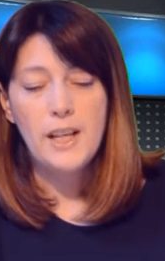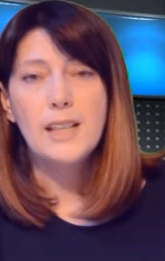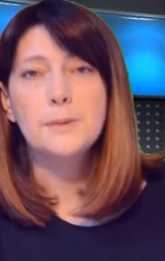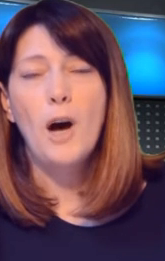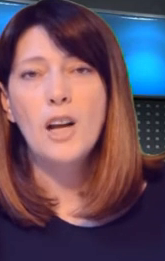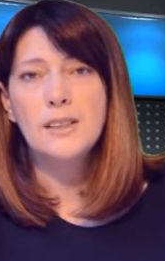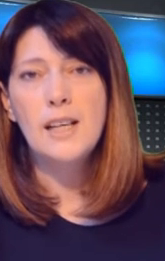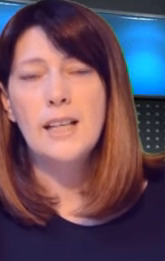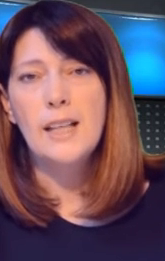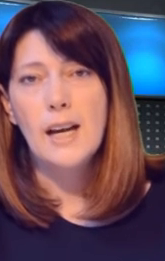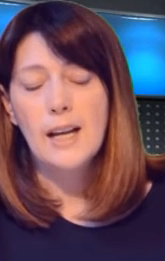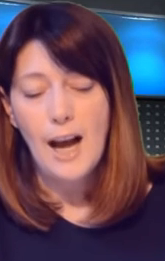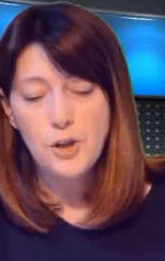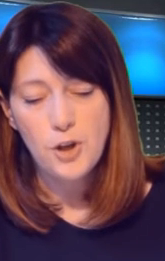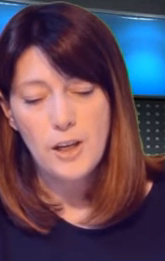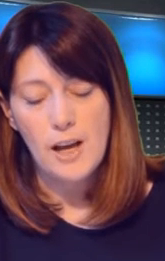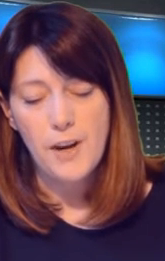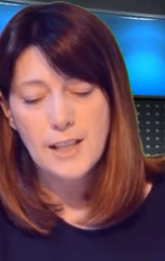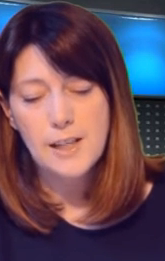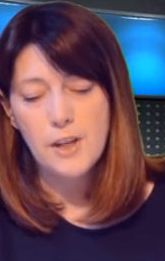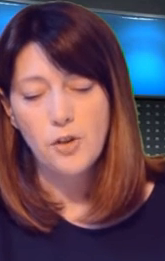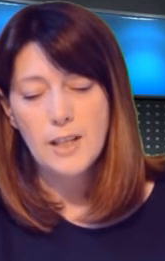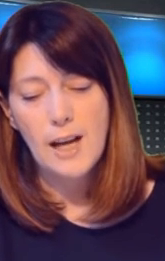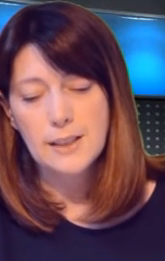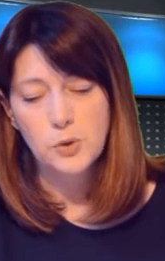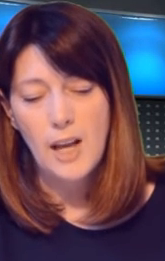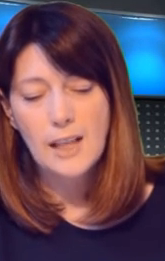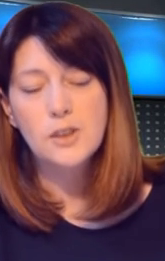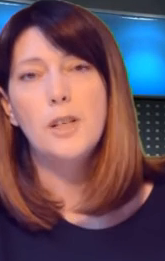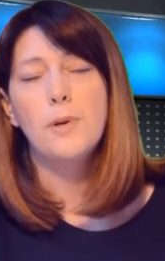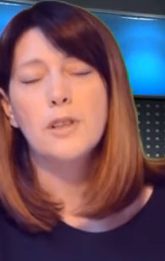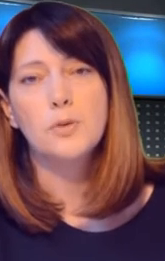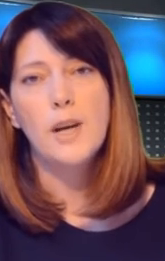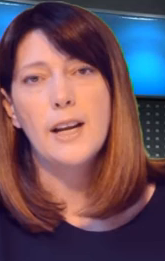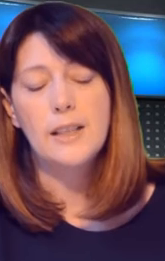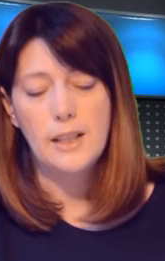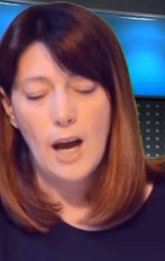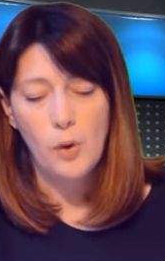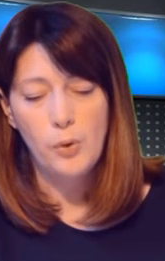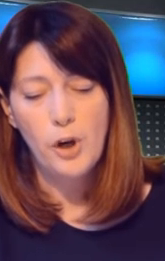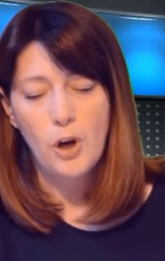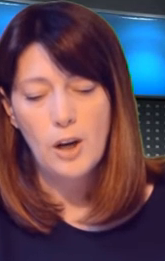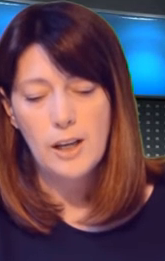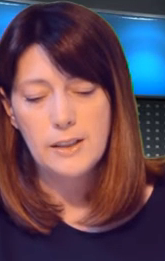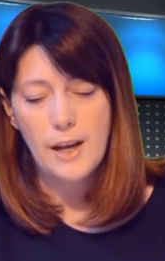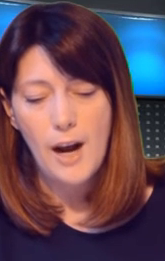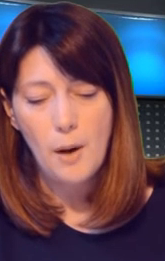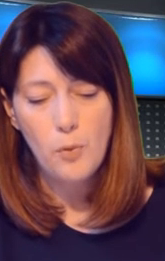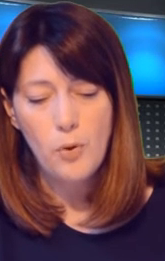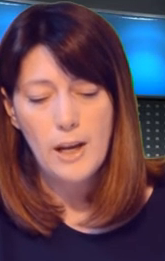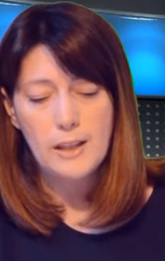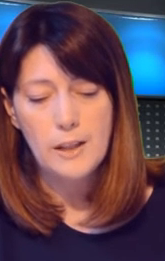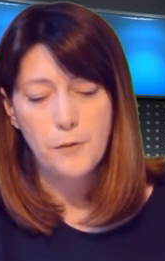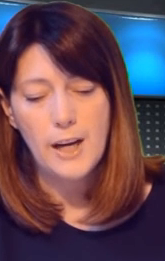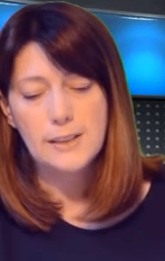E per finire sport, il calcio: il Venezia ha vinto in casa sull'Ascoli per 2-1, gol di